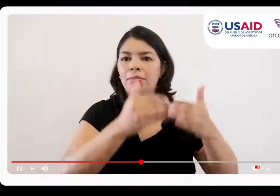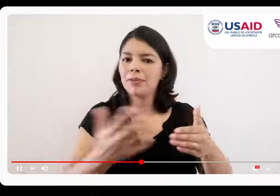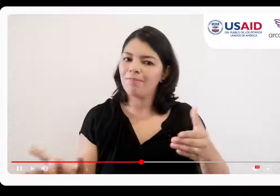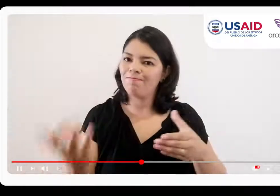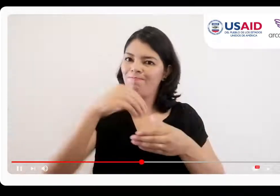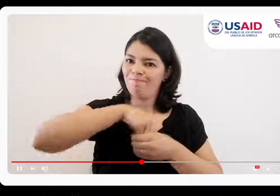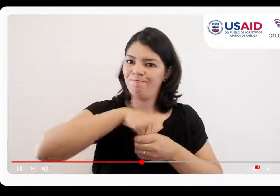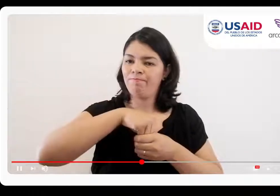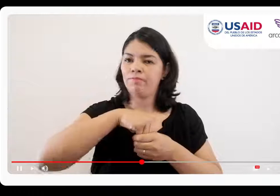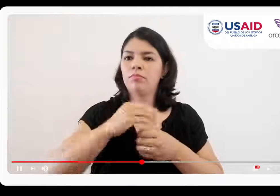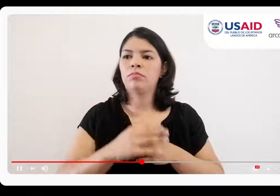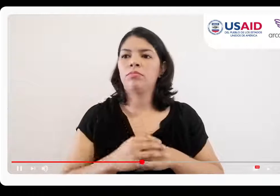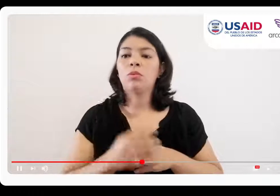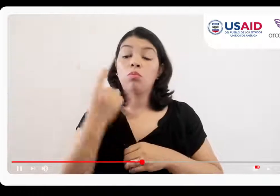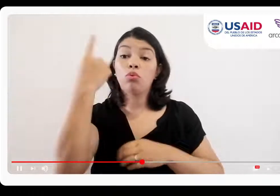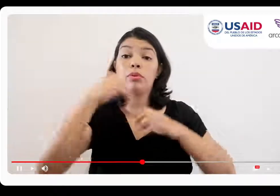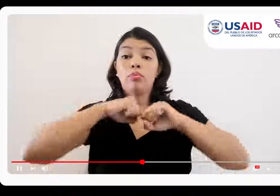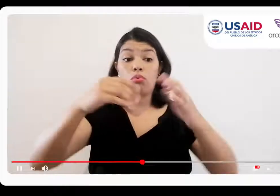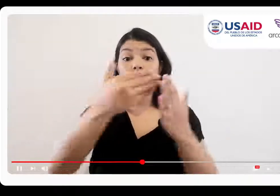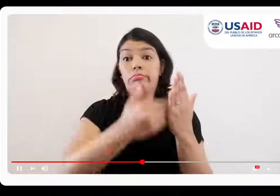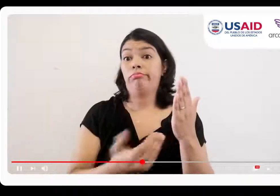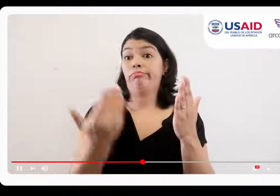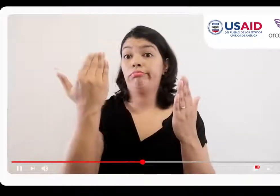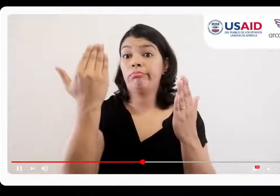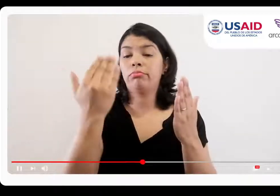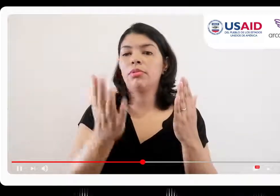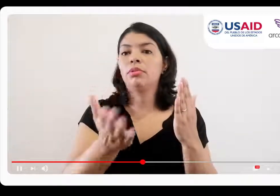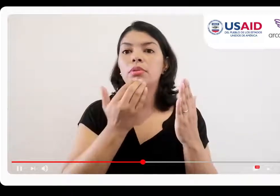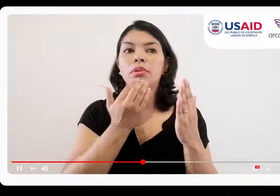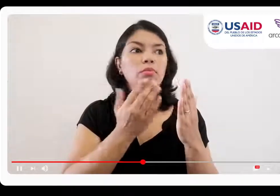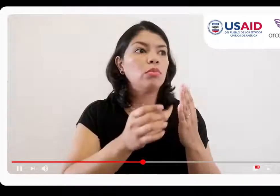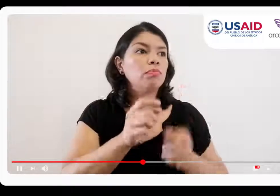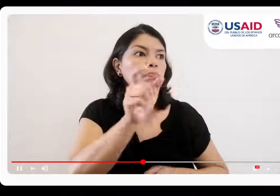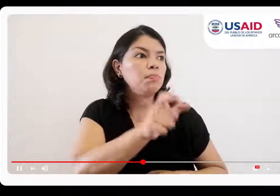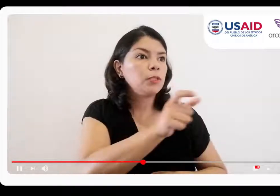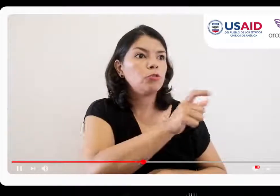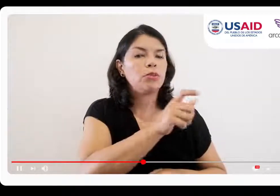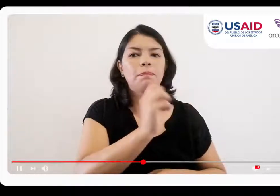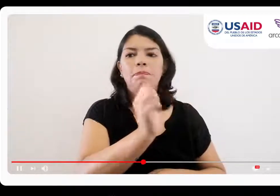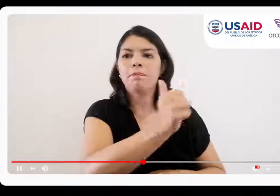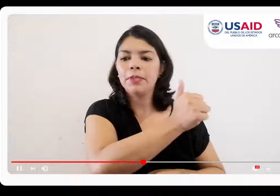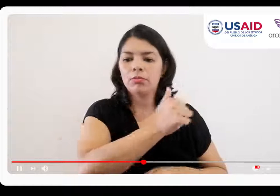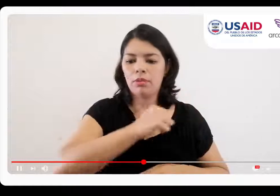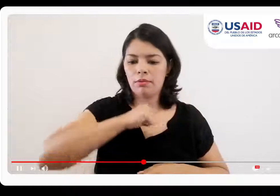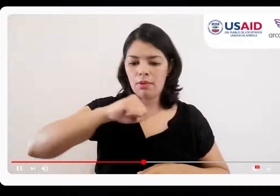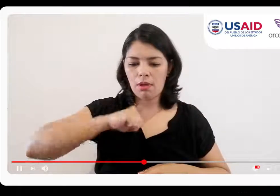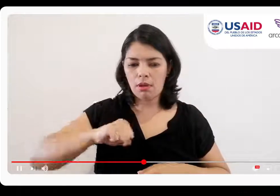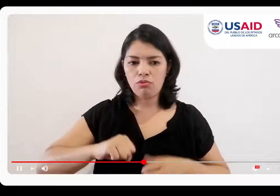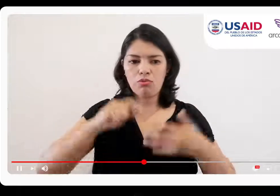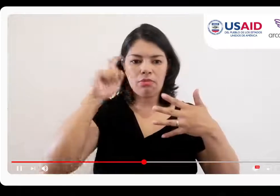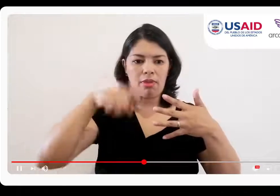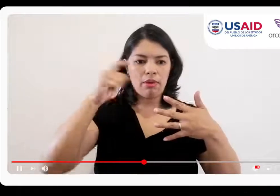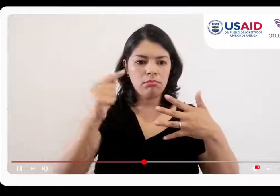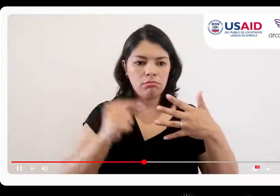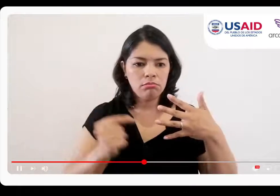con discapacidad. Una de las ventajas que se logra con las políticas públicas es acercar a la población al ejercicio de consolidar sus derechos y deberes,